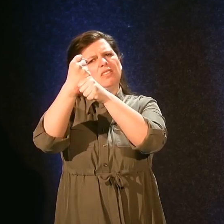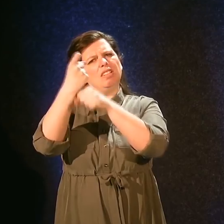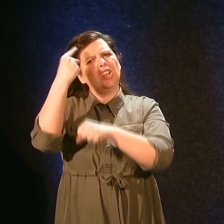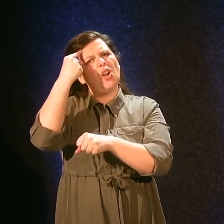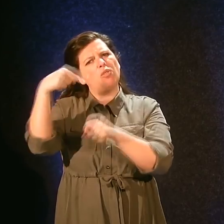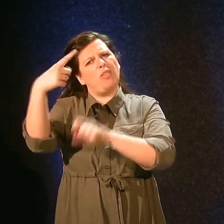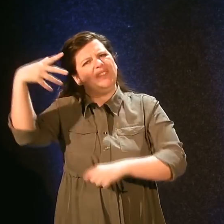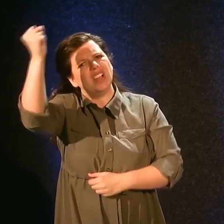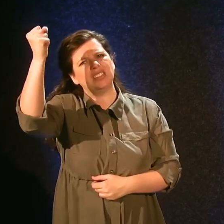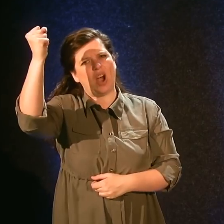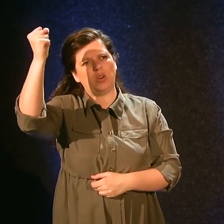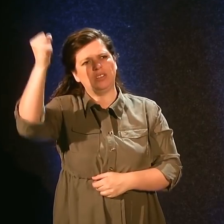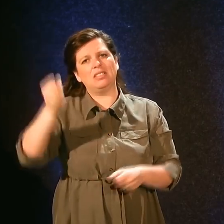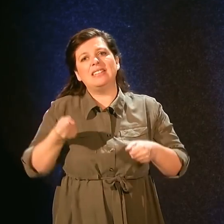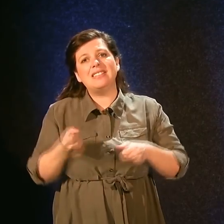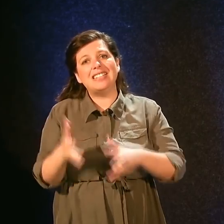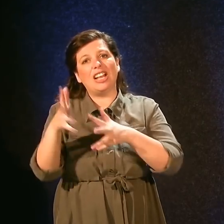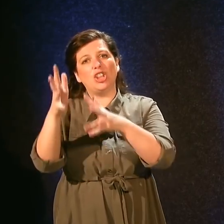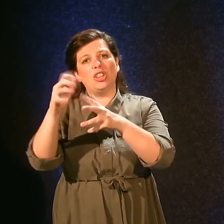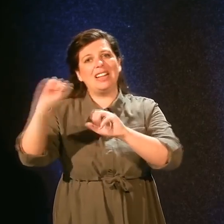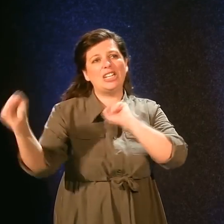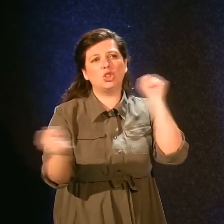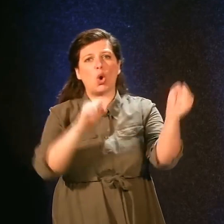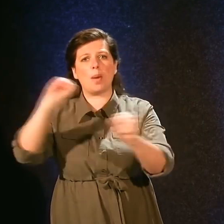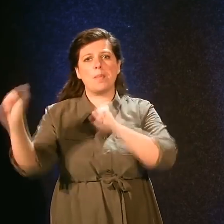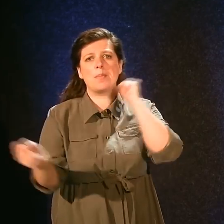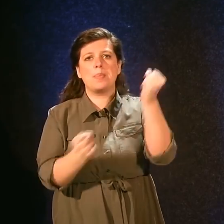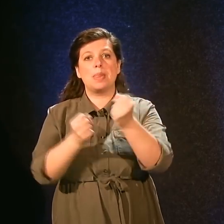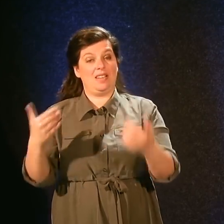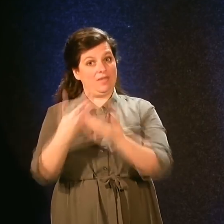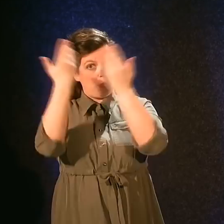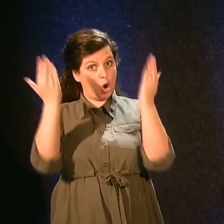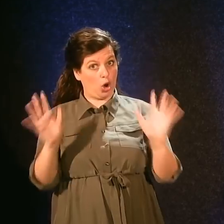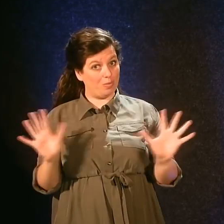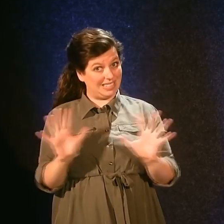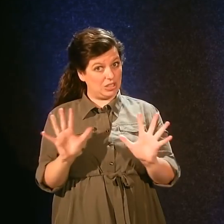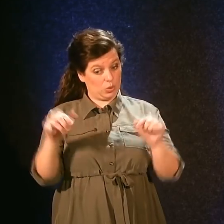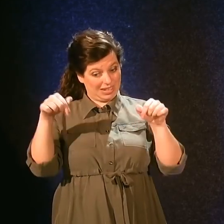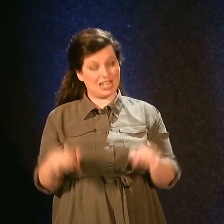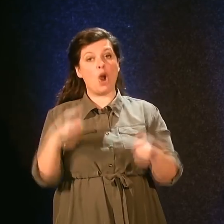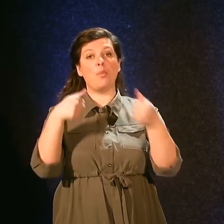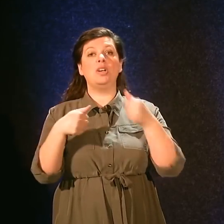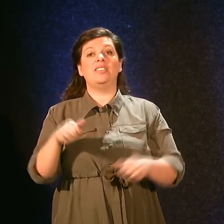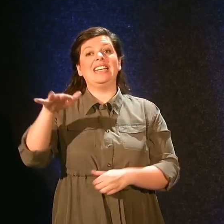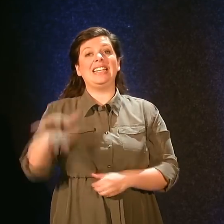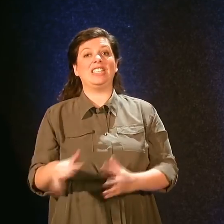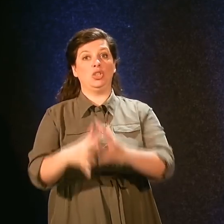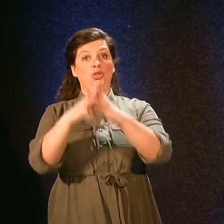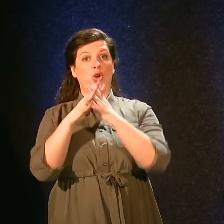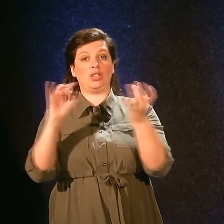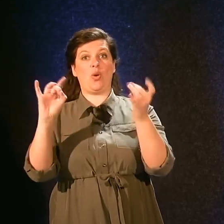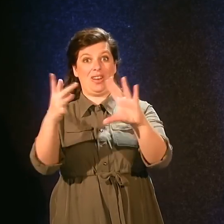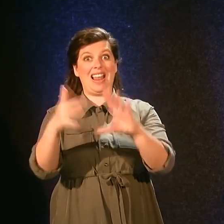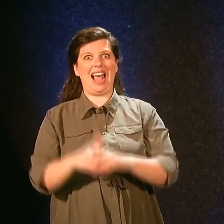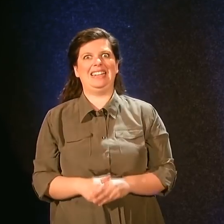vast te houden, zingen in de storm. Vanmorgen om 10:00 hadden we hier onze Mosaic Kids Church online.